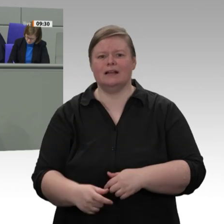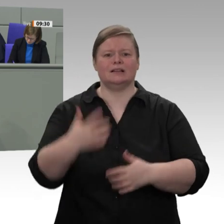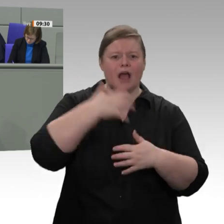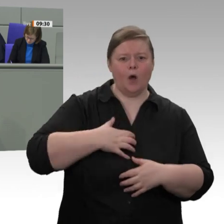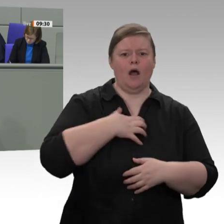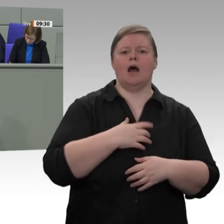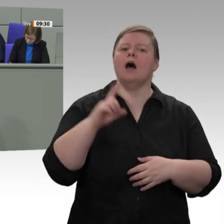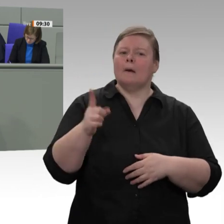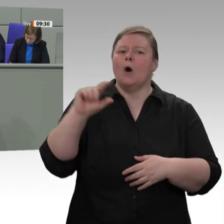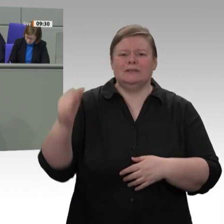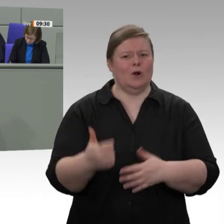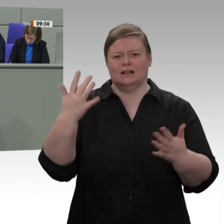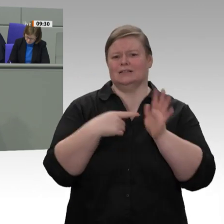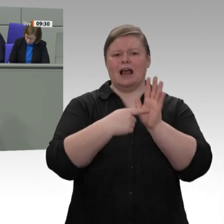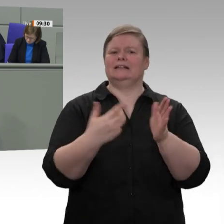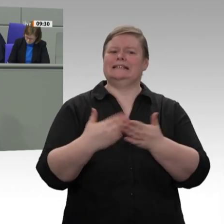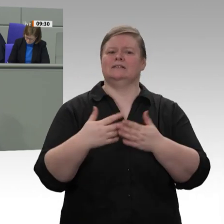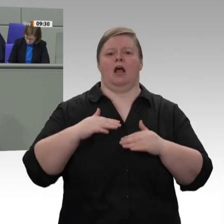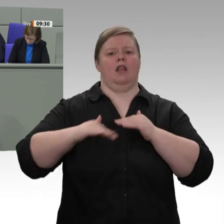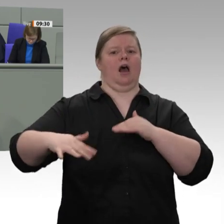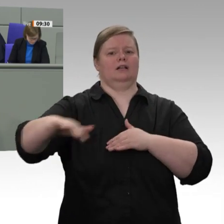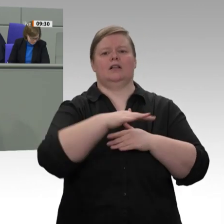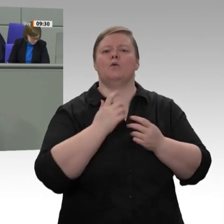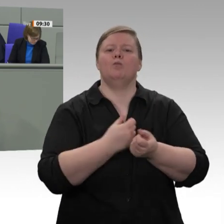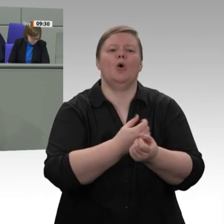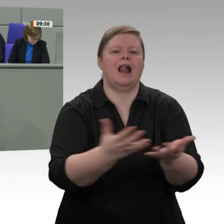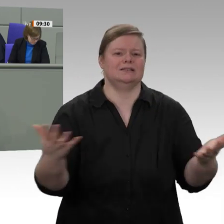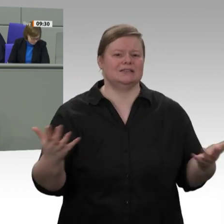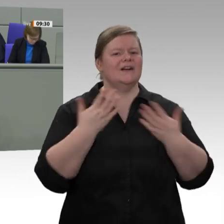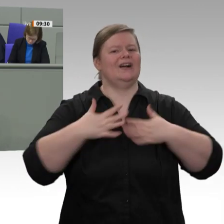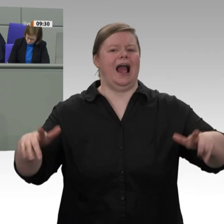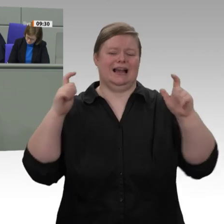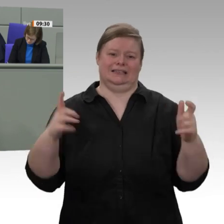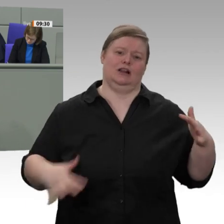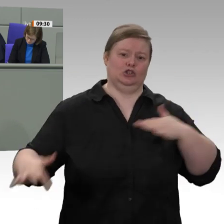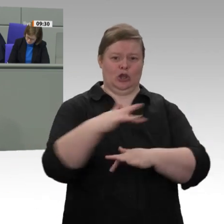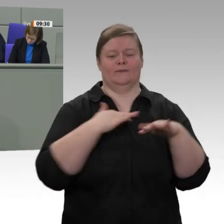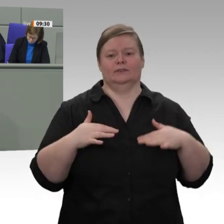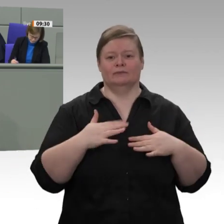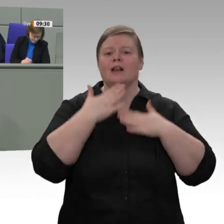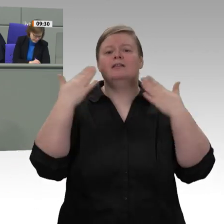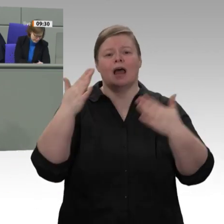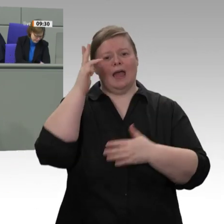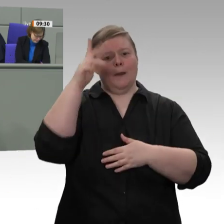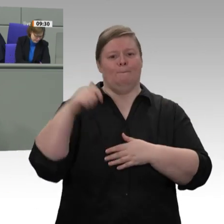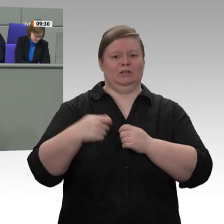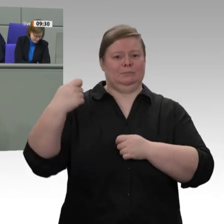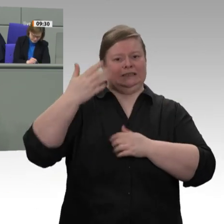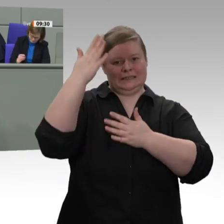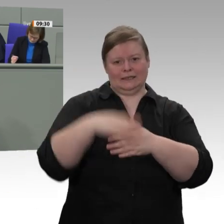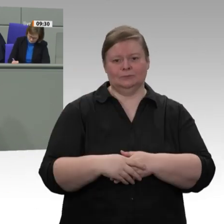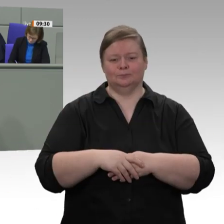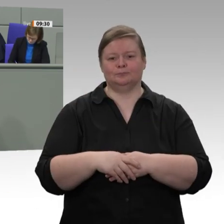Es ist Massenmord, gezielter Angriff gegen Ausländer, Fremde, Nichtdeutsche, egal wie man das nennt. Es war